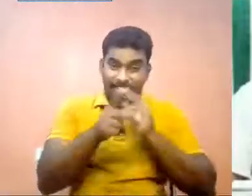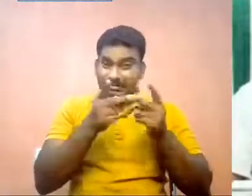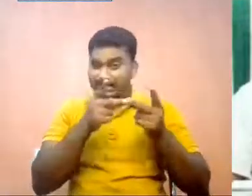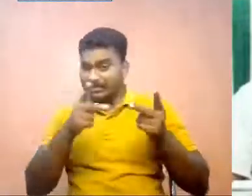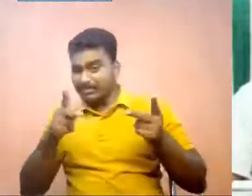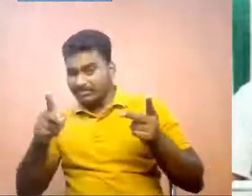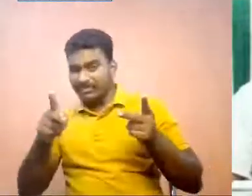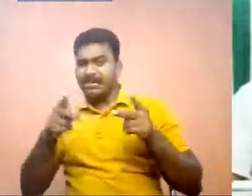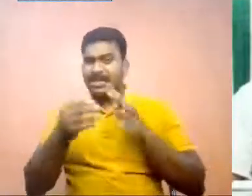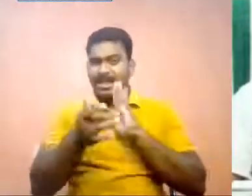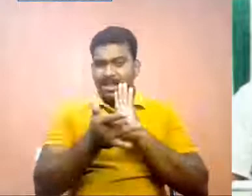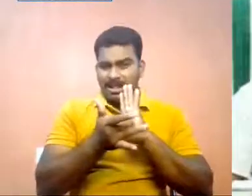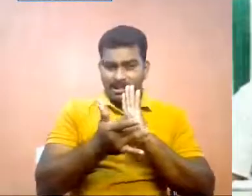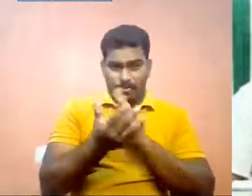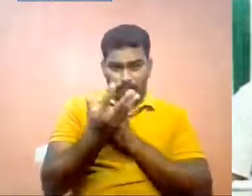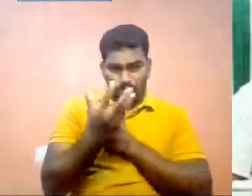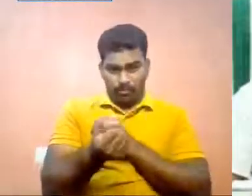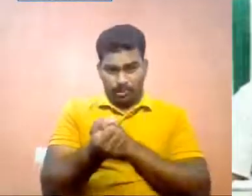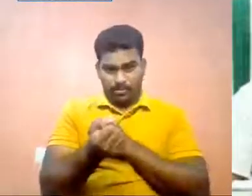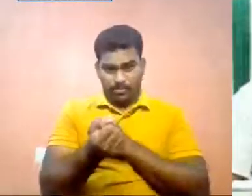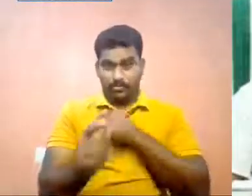റാപ്പിഡ് ടെസ്റ്റ്